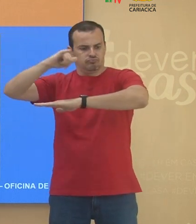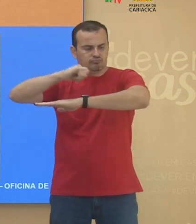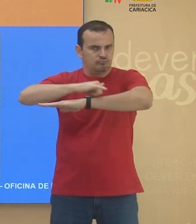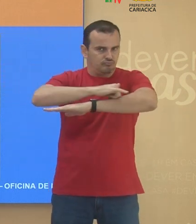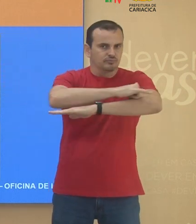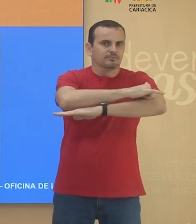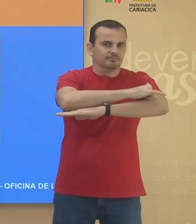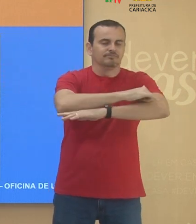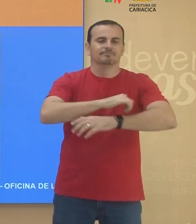Hidroavião.